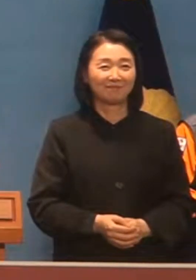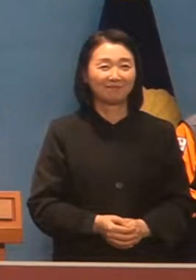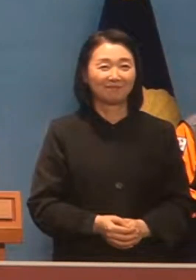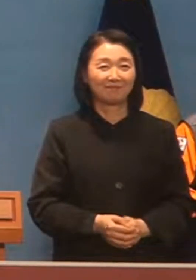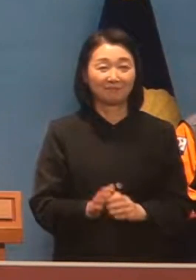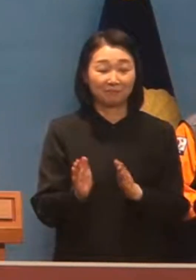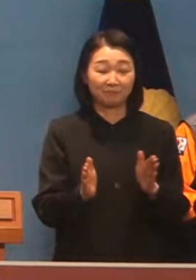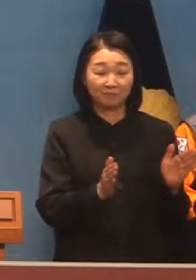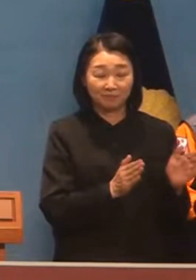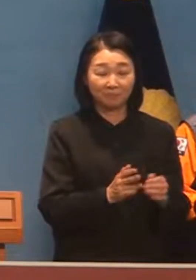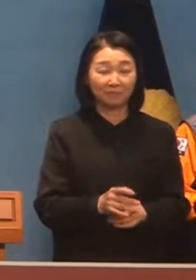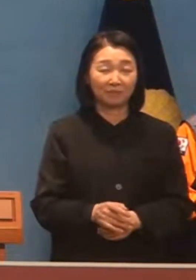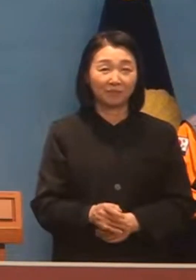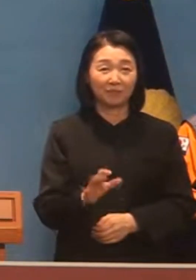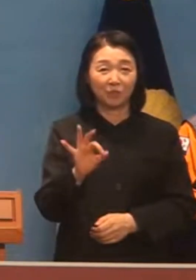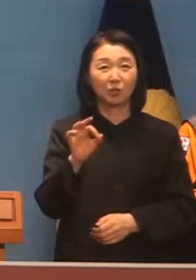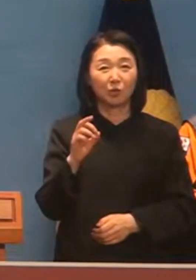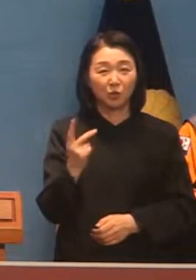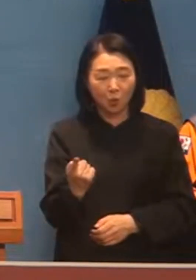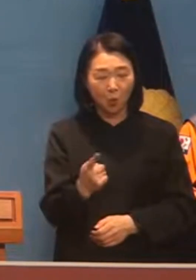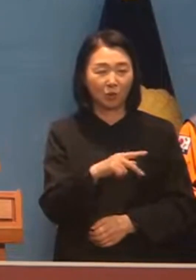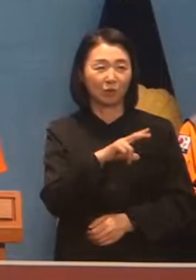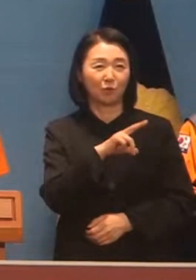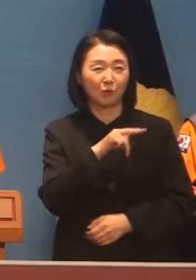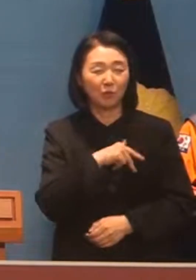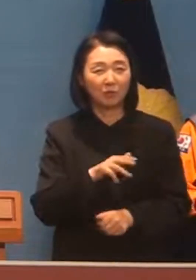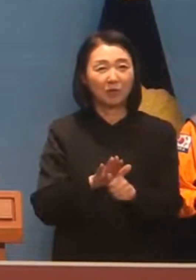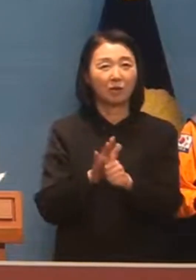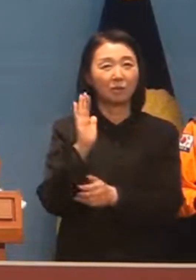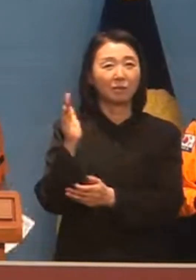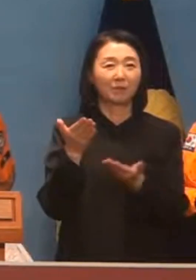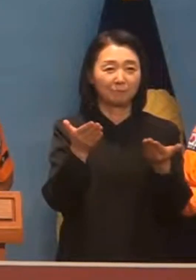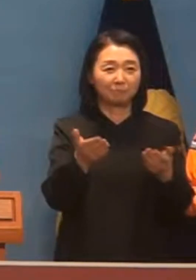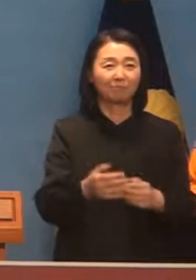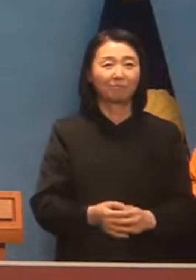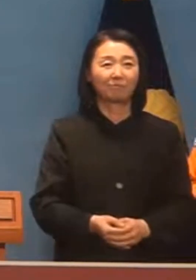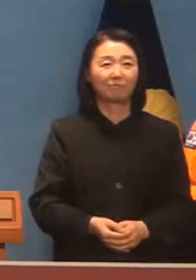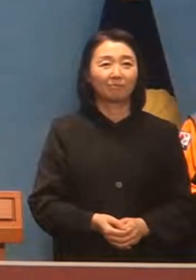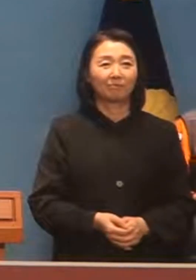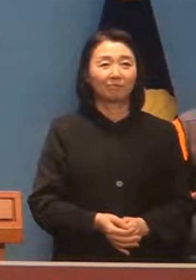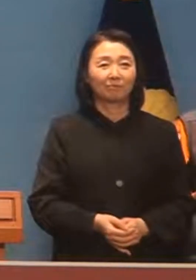다음은 용희 국회의원님의 격려 말씀 들어보도록 하겠습니다.